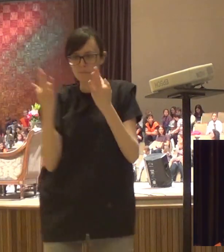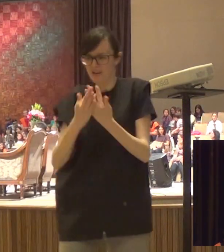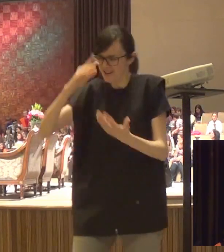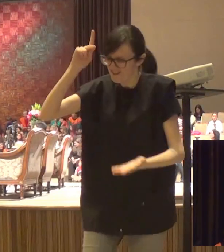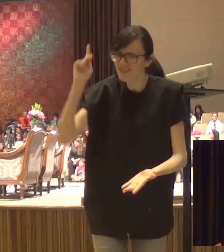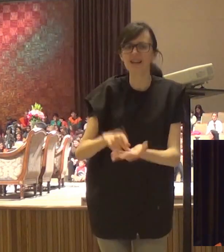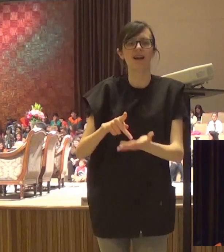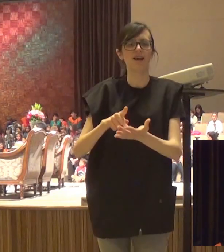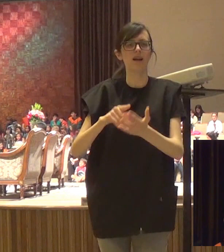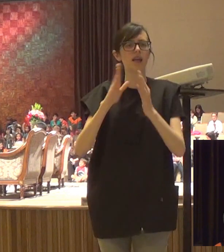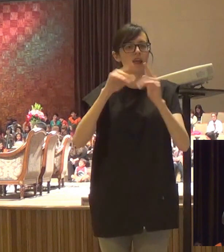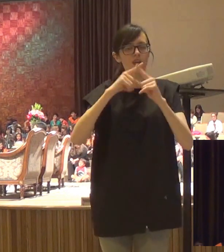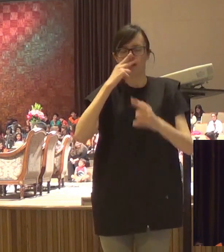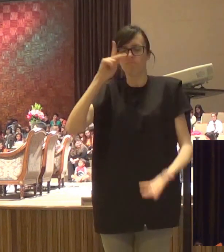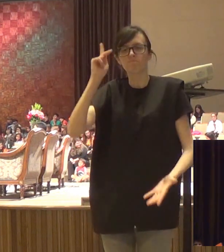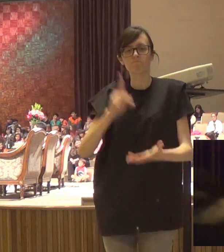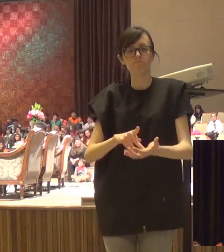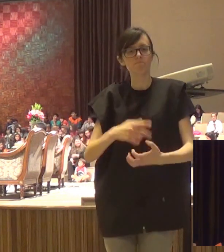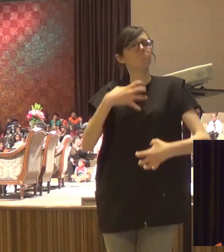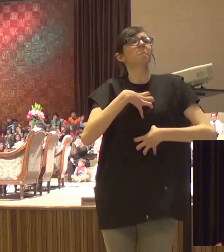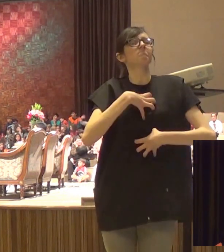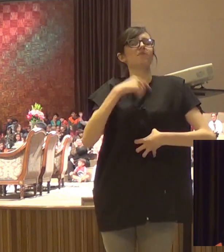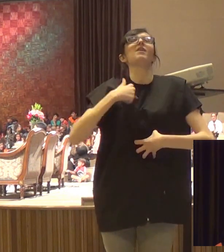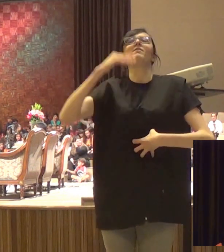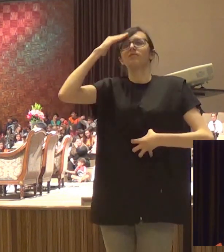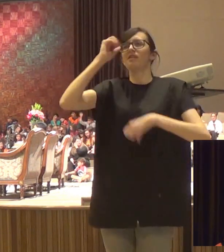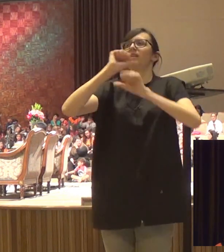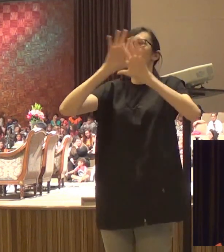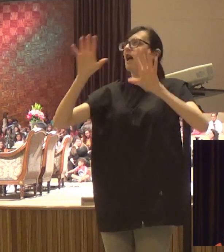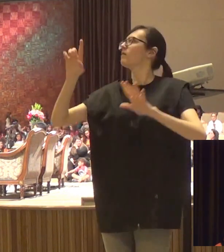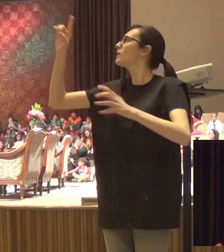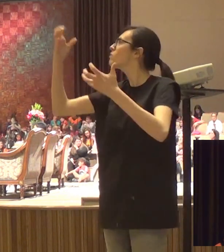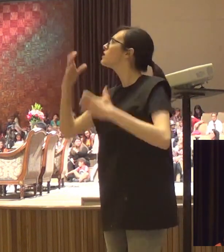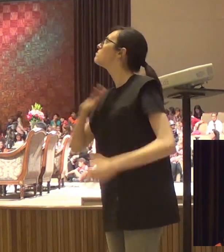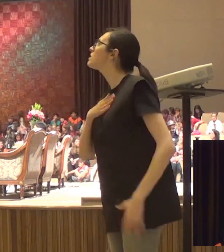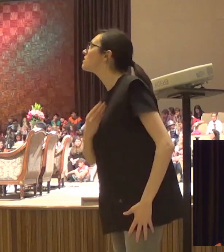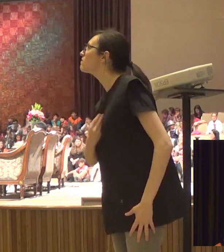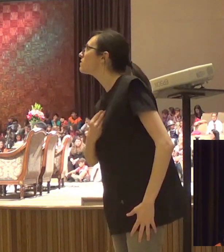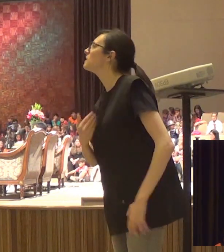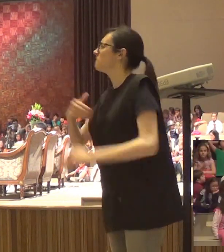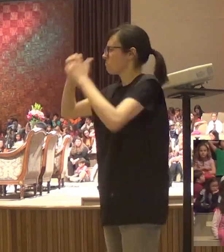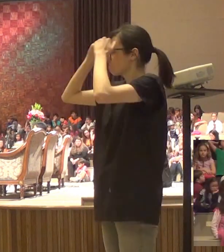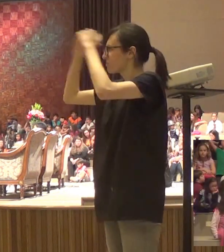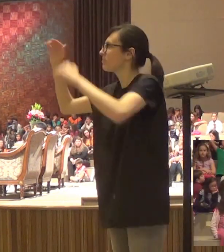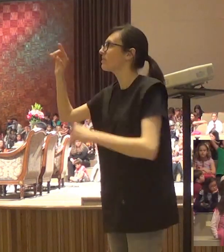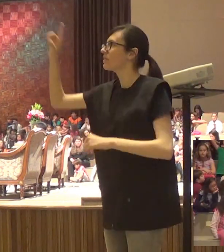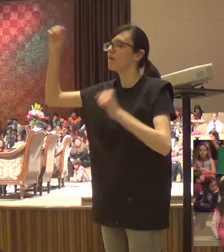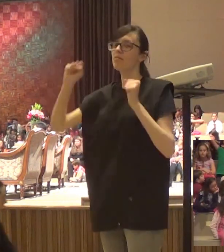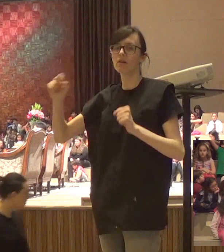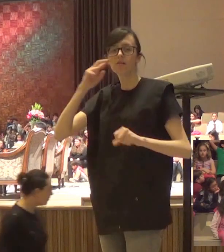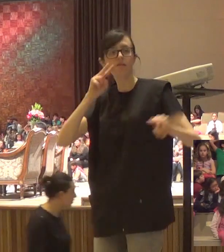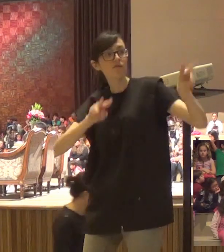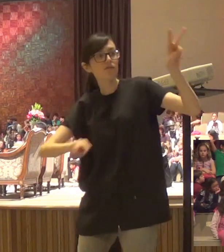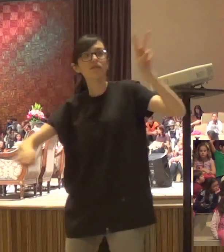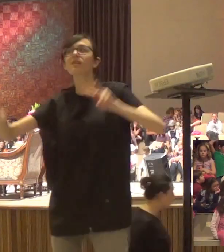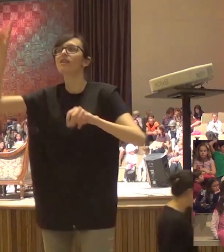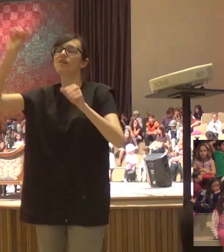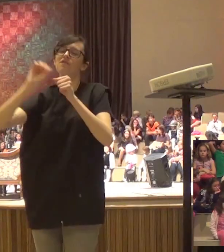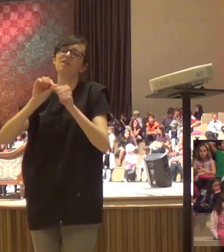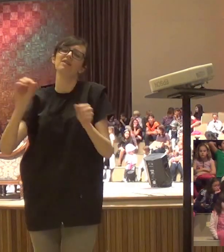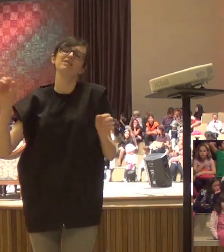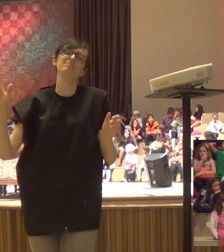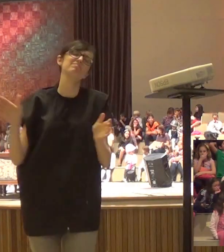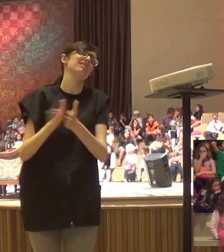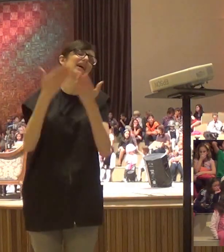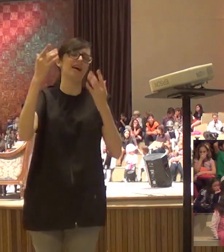um renovo no papel da família e no papel da igreja. Como é importante que isso aconteça na nossa sociedade, para que possamos